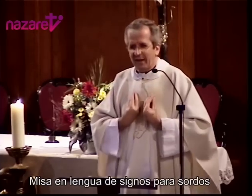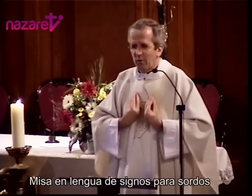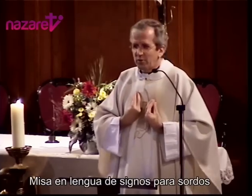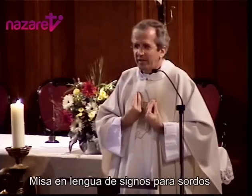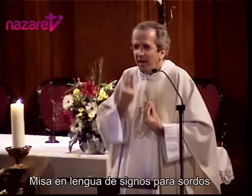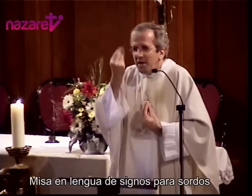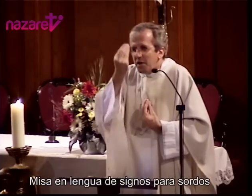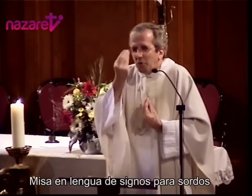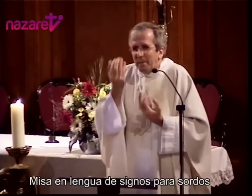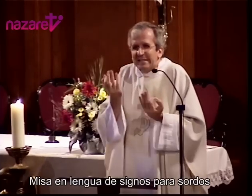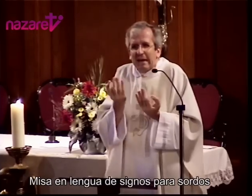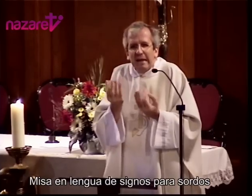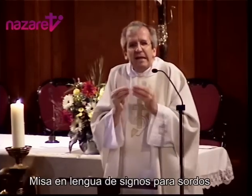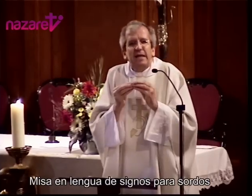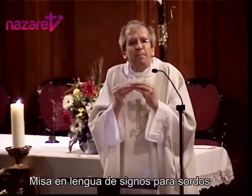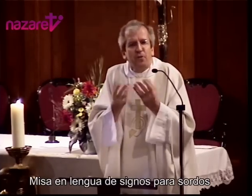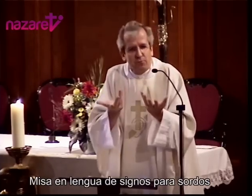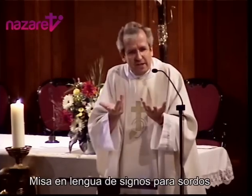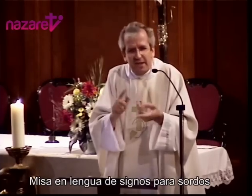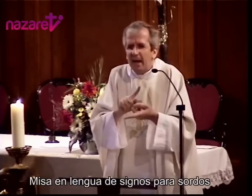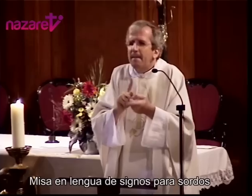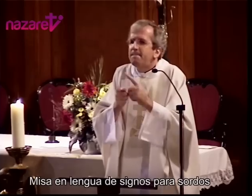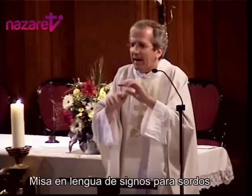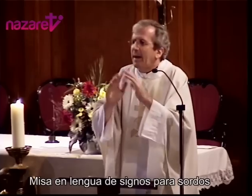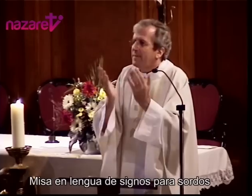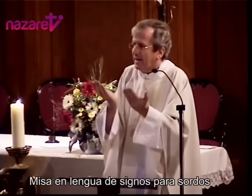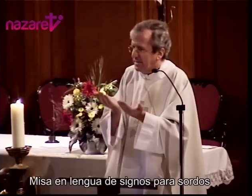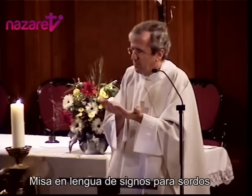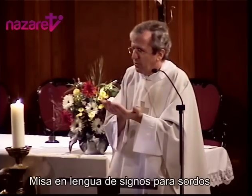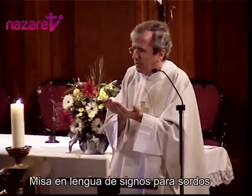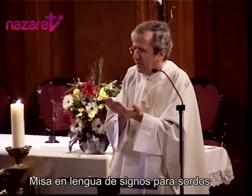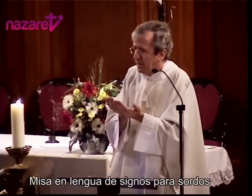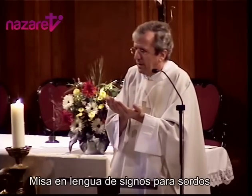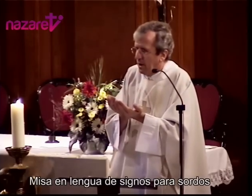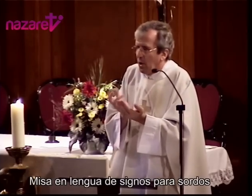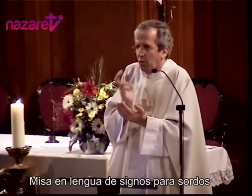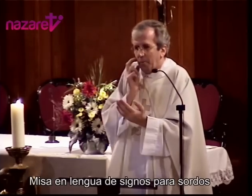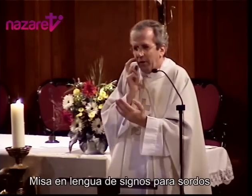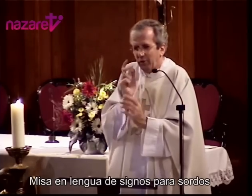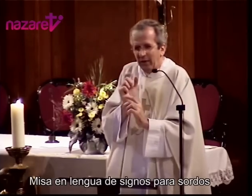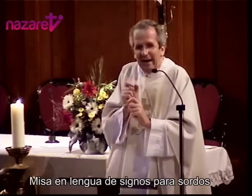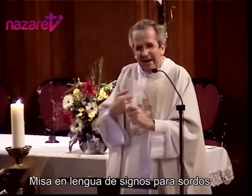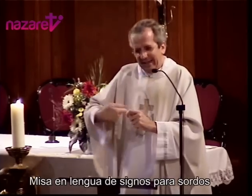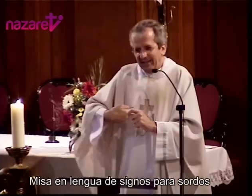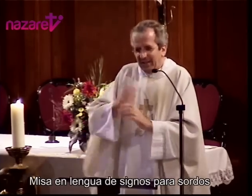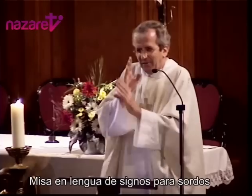angustia y con un pensar qué podemos hacer para cambiar este mundo. Con un poquito la tentación de